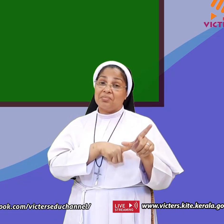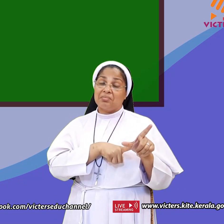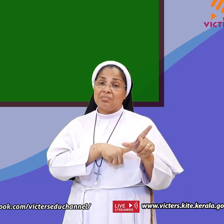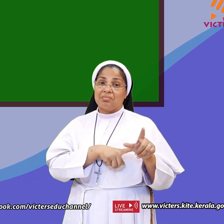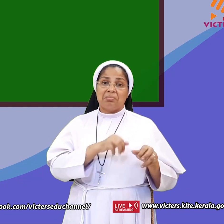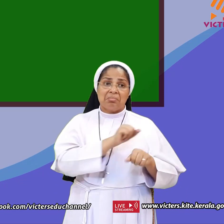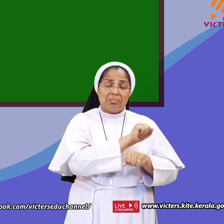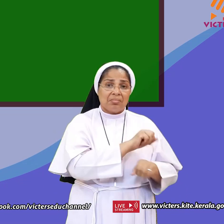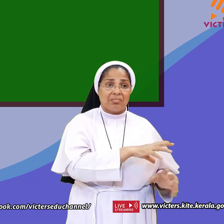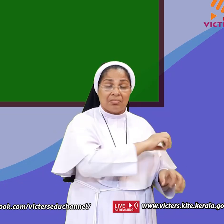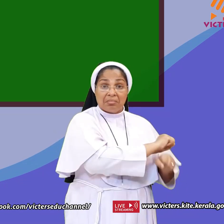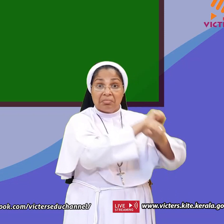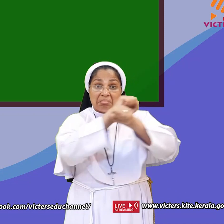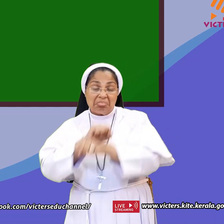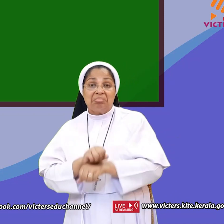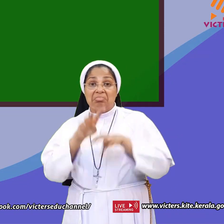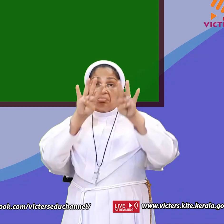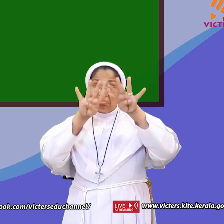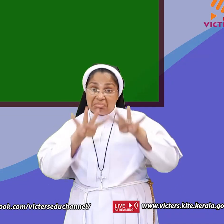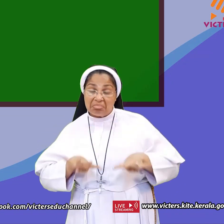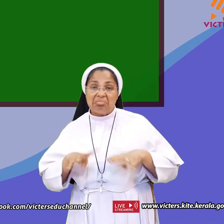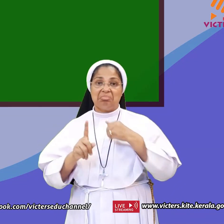തടവ് ശിക്ഷ അനുഭവിക്കേണ്ടി വന്ന